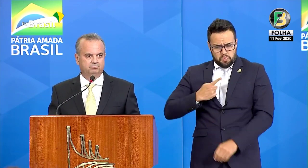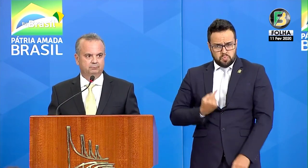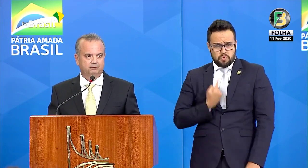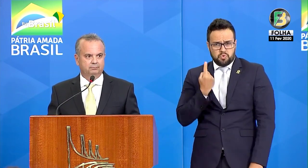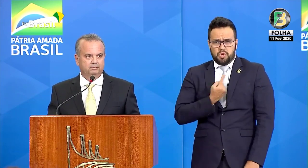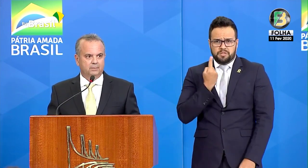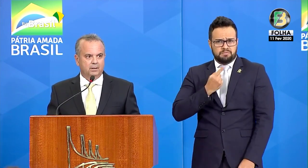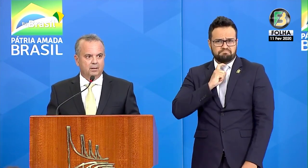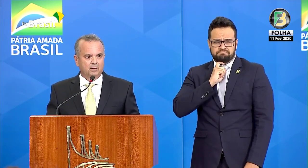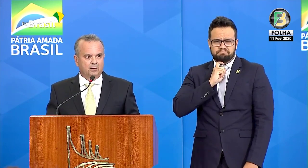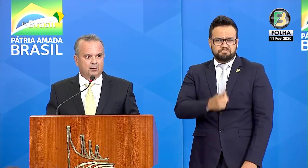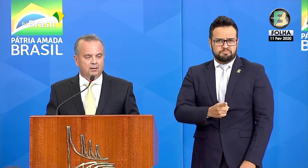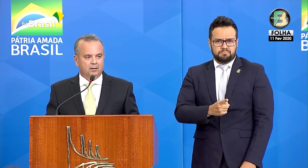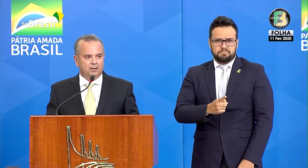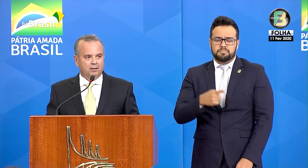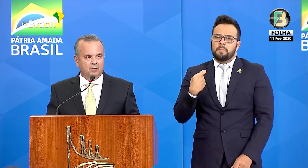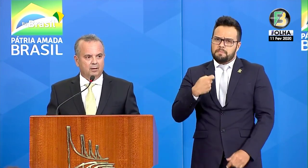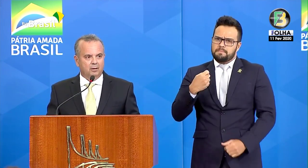sós.